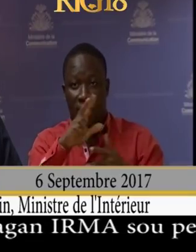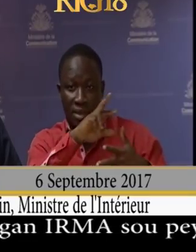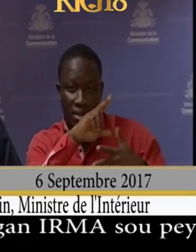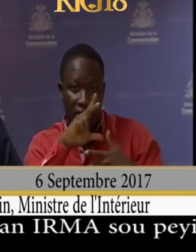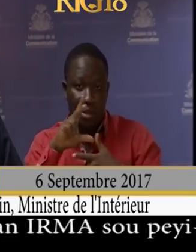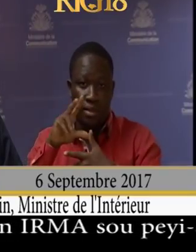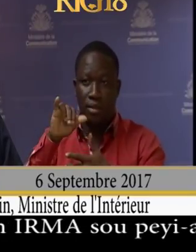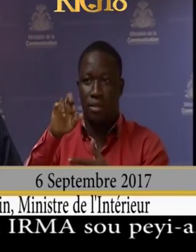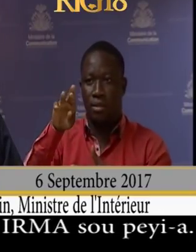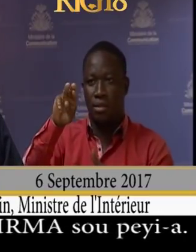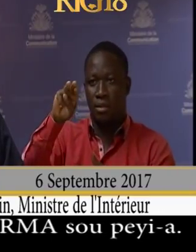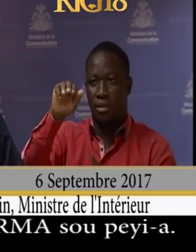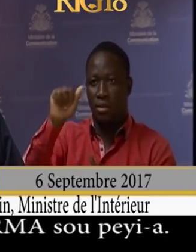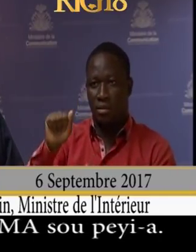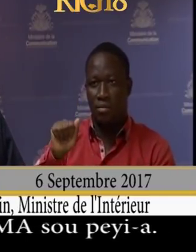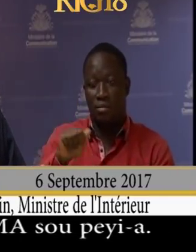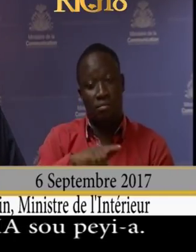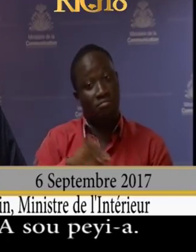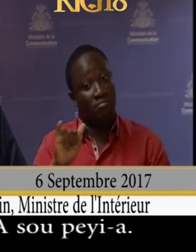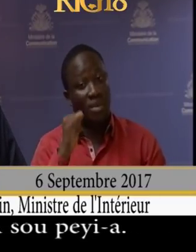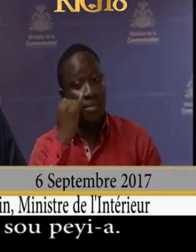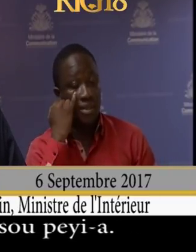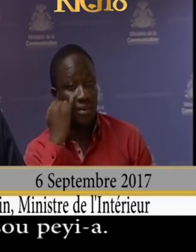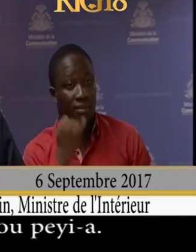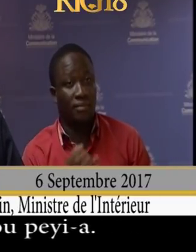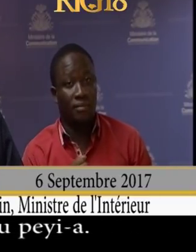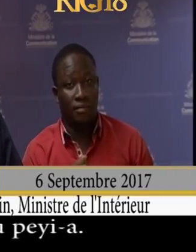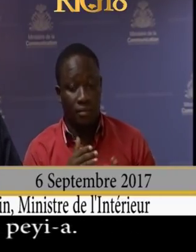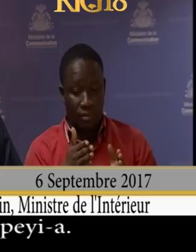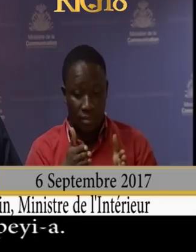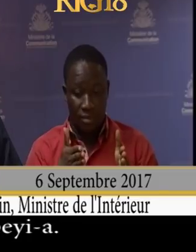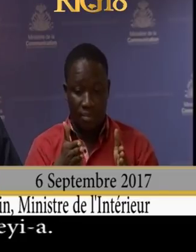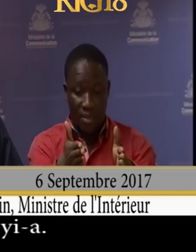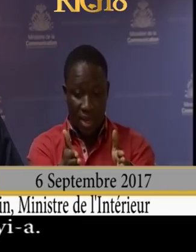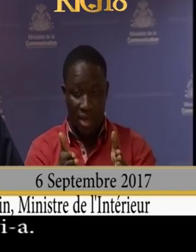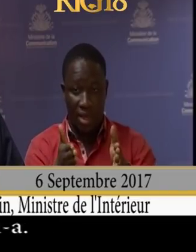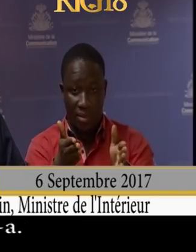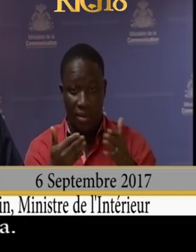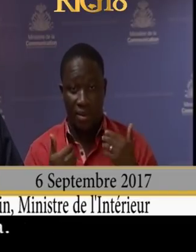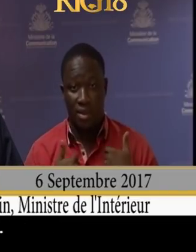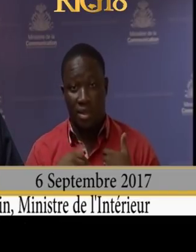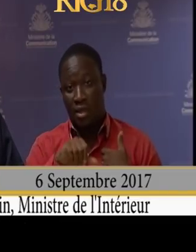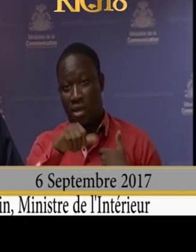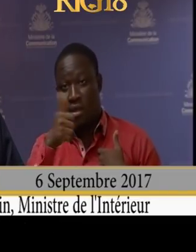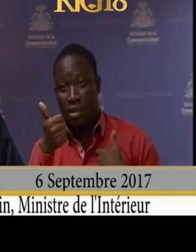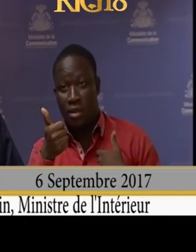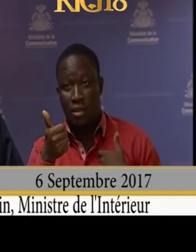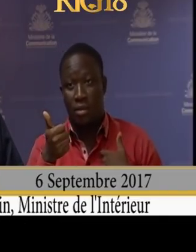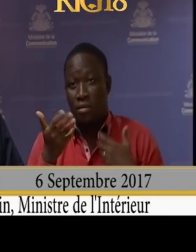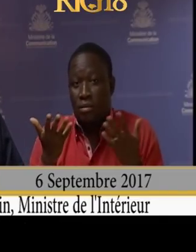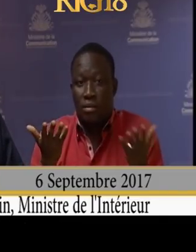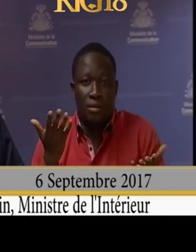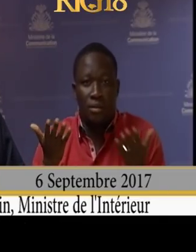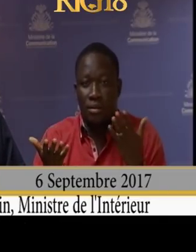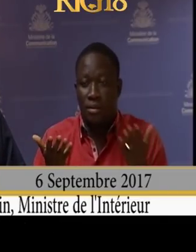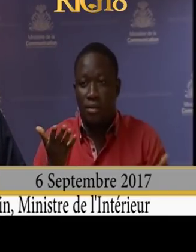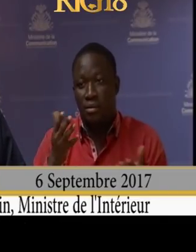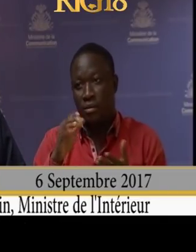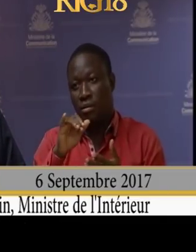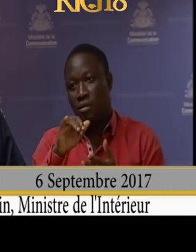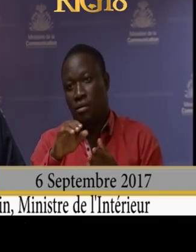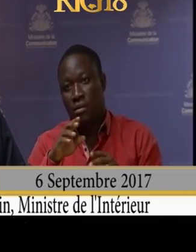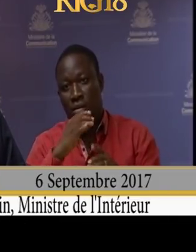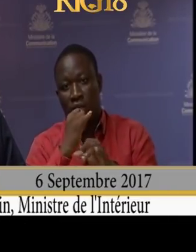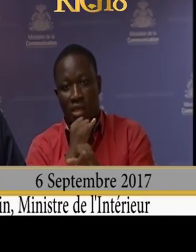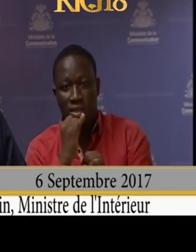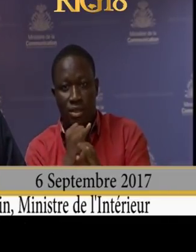Irma. Même si parallèlement tout, gagne l'autre instance tant que BMPAD qui